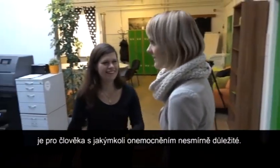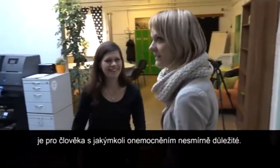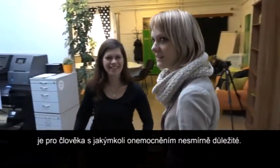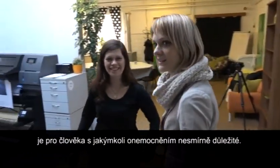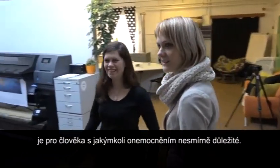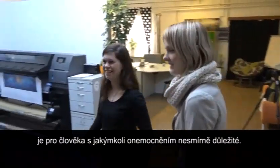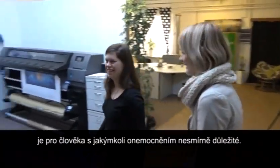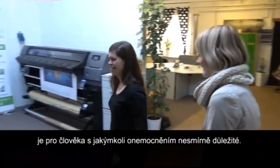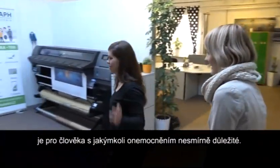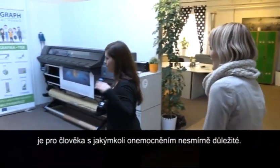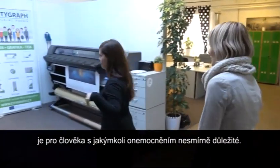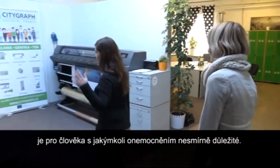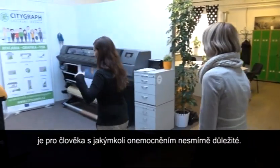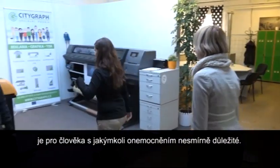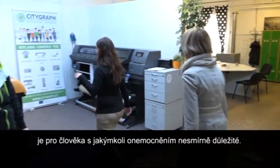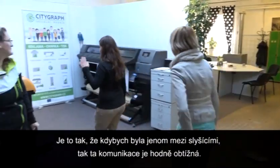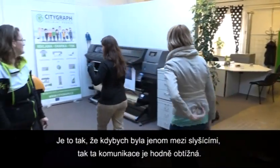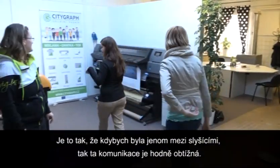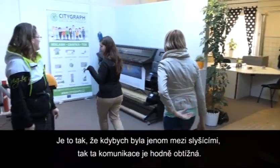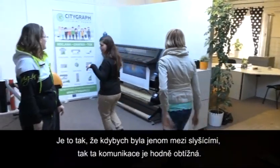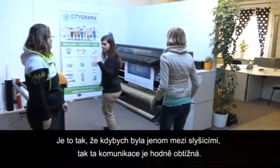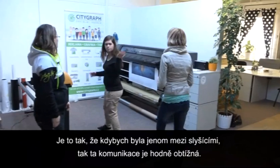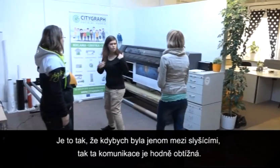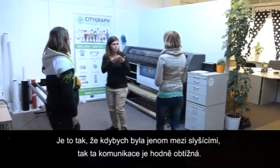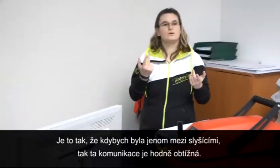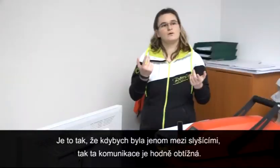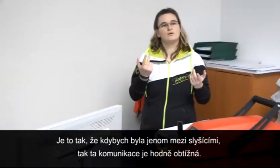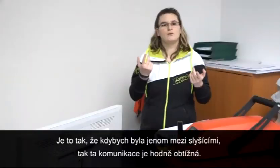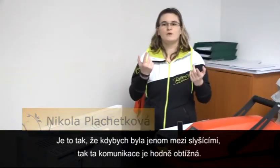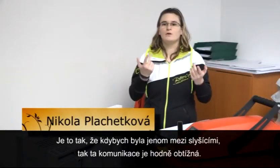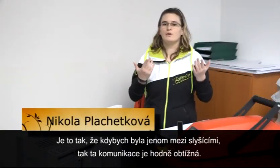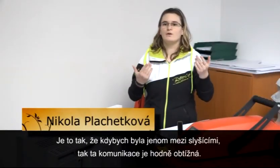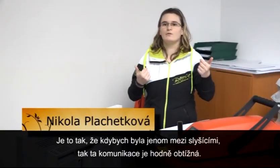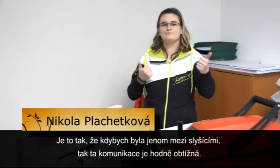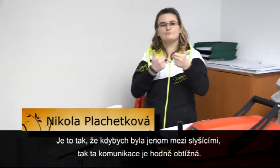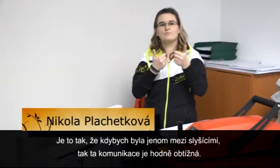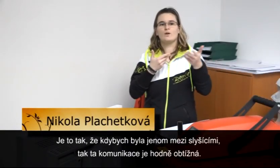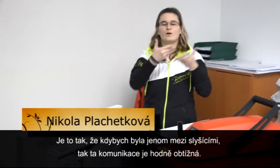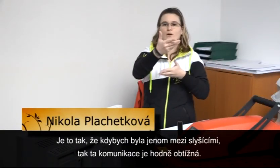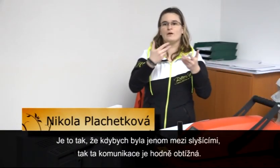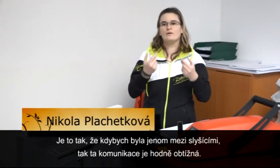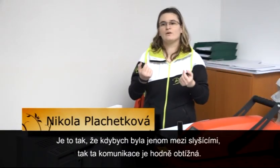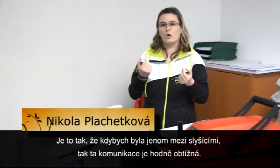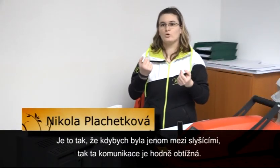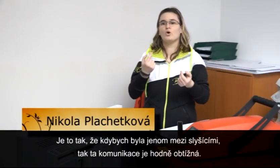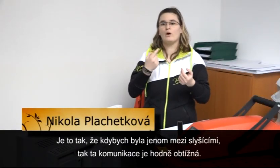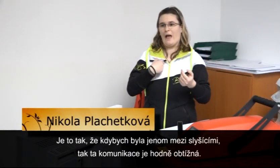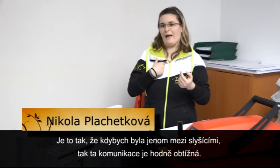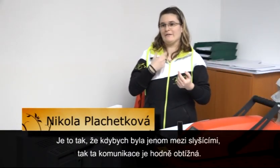jakýmkoliv onemocněním nesmírně důležité. Je to tak, že vlastně, když bych byla vlastně mezi slyšícími jenom, tak ta komunikace je hodně